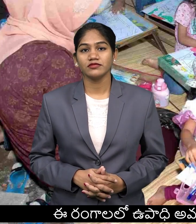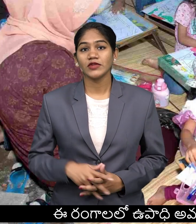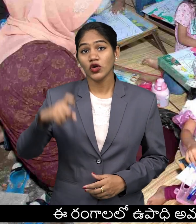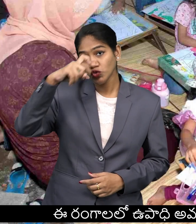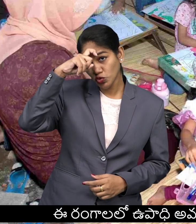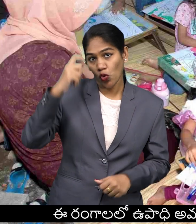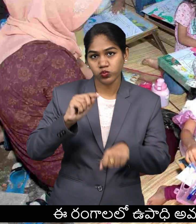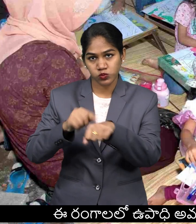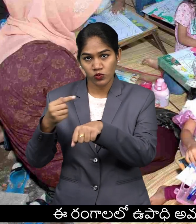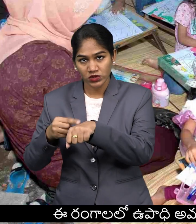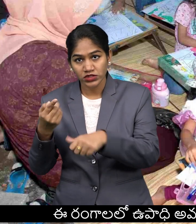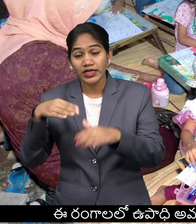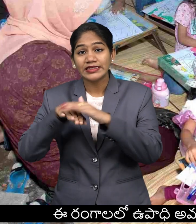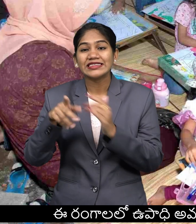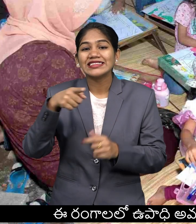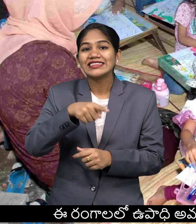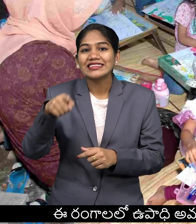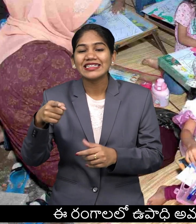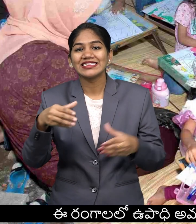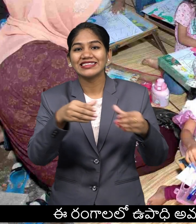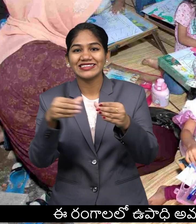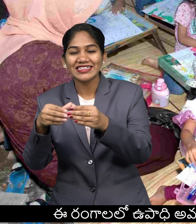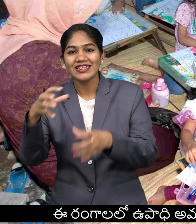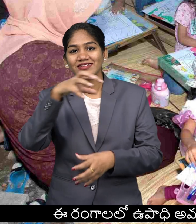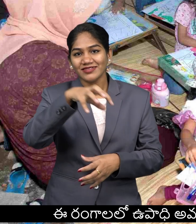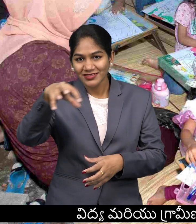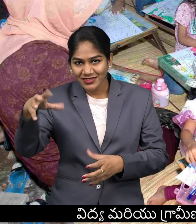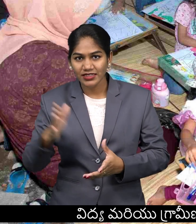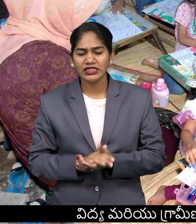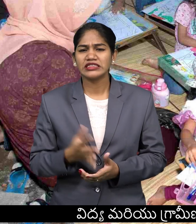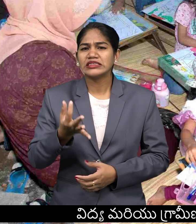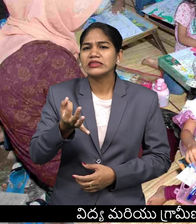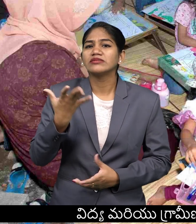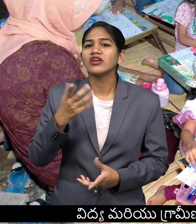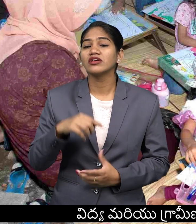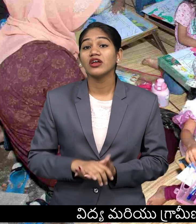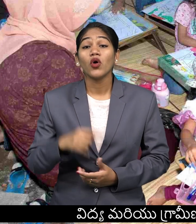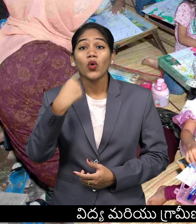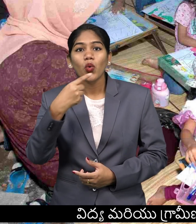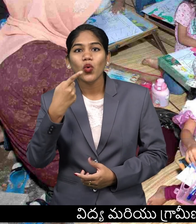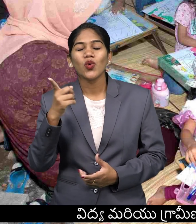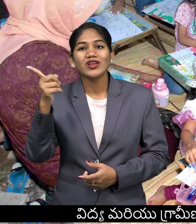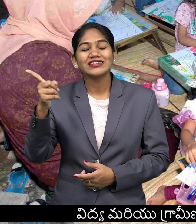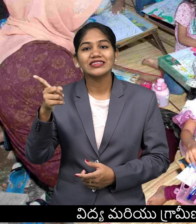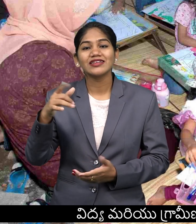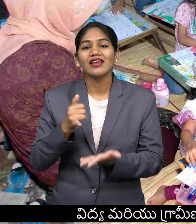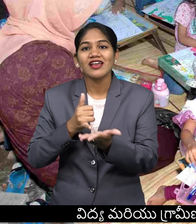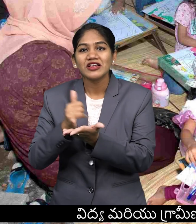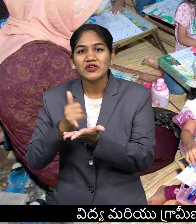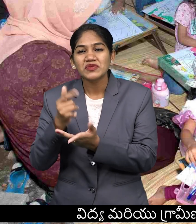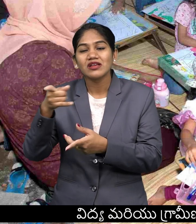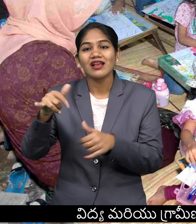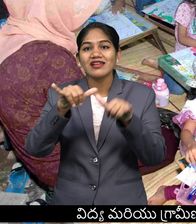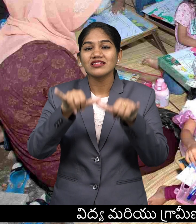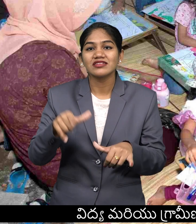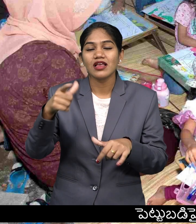ఈ రంగాలలో ఉపాధి అవకాశాలు ముఖ్యంగా గ్రామీణ యువతకు విద్య మరియు గ్రామీణ మౌలిక